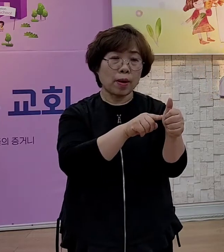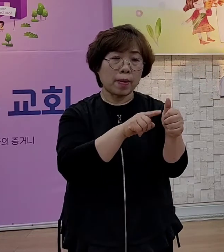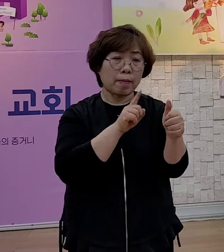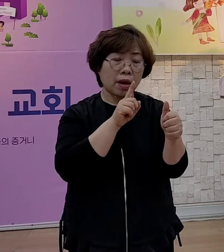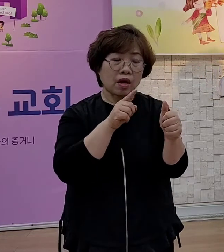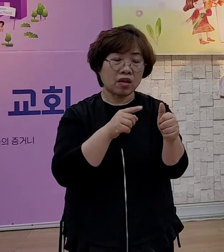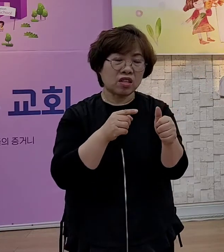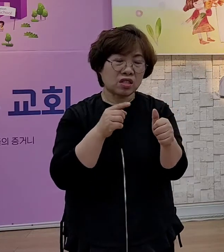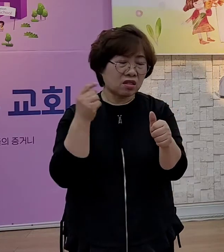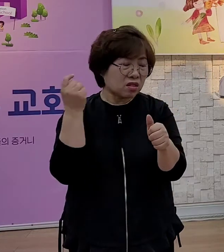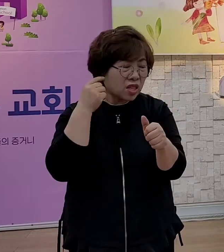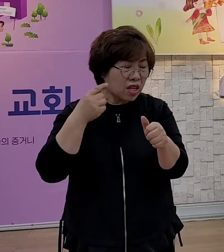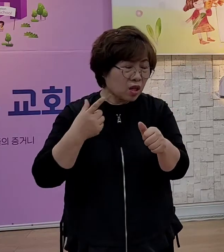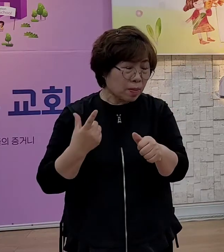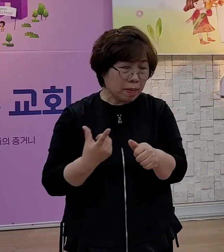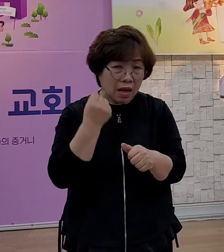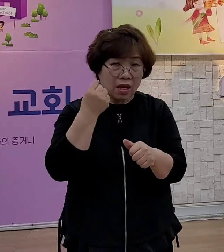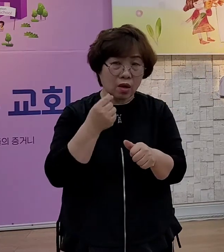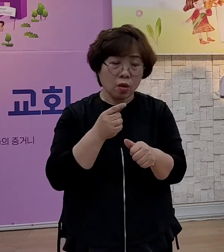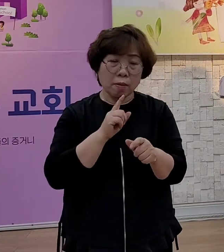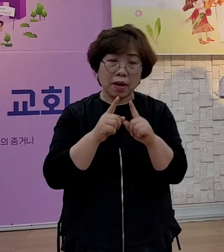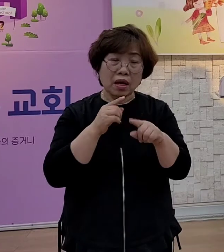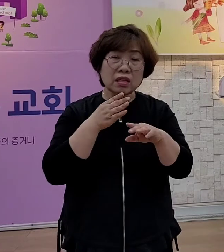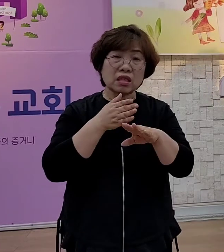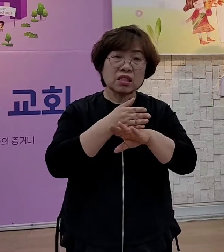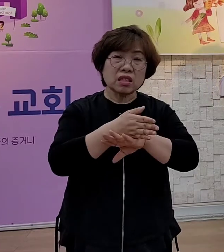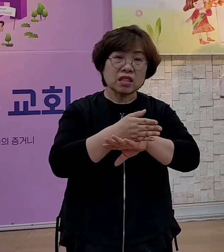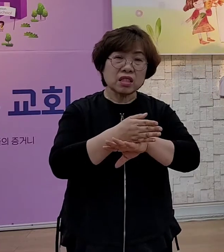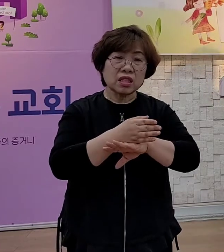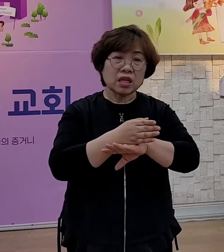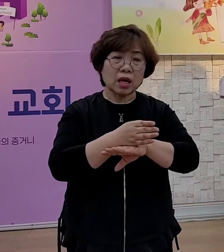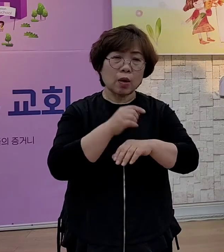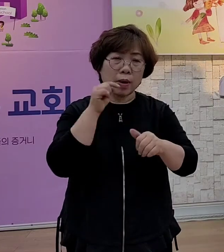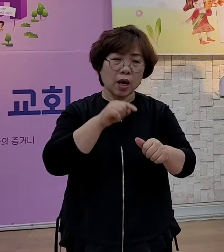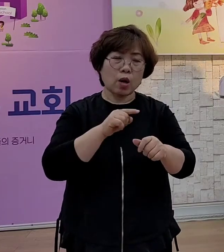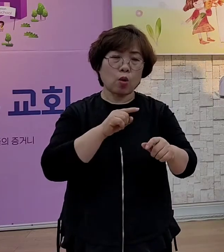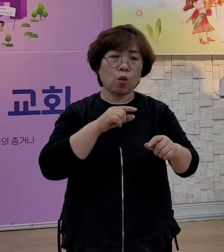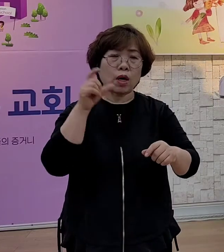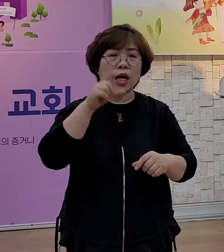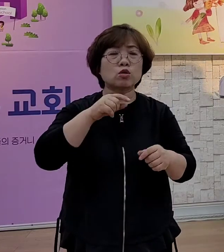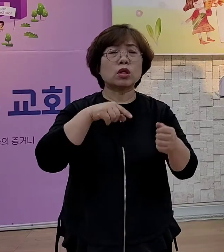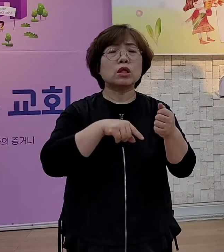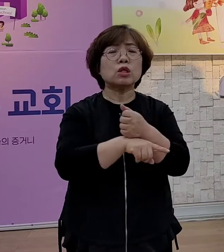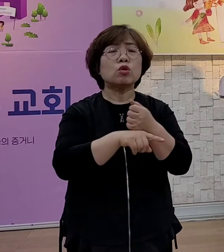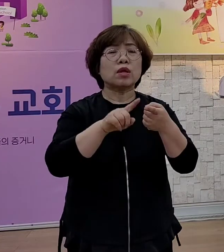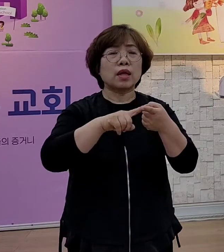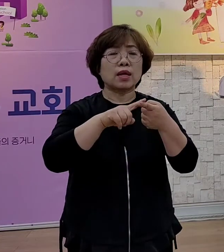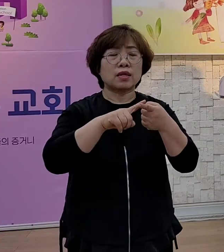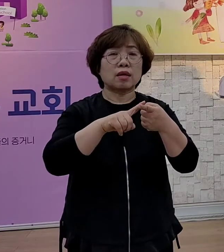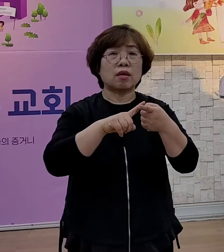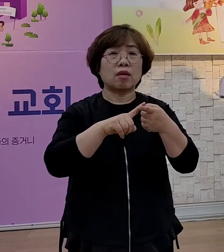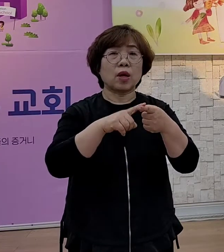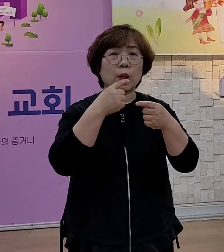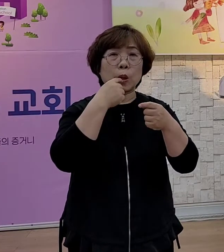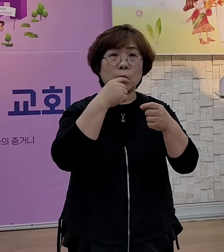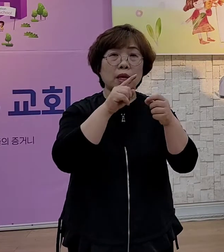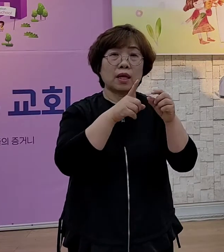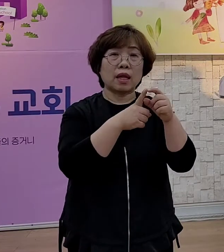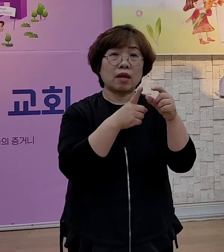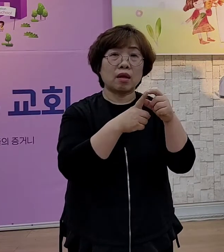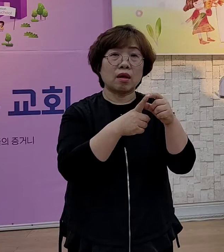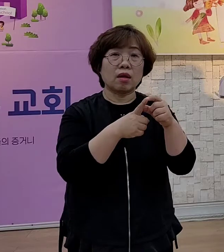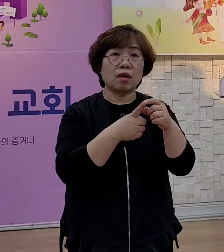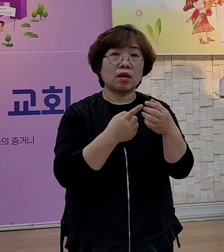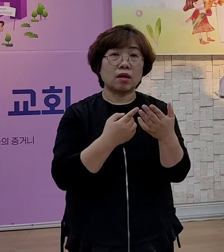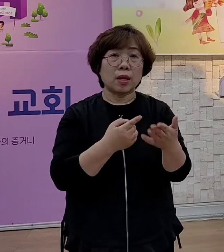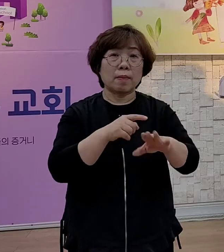하고 말하기는 더디하고 뭐 이런 말을 왜 했느냐. 21절의 마지막에 보니까 너희 영혼을 능히 구원할 바